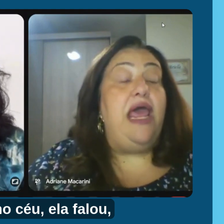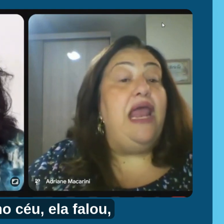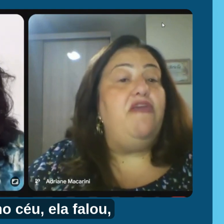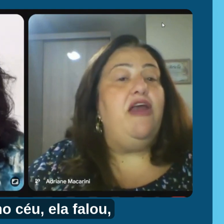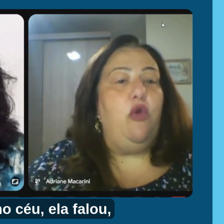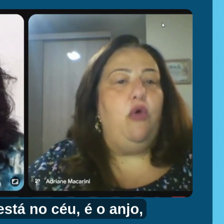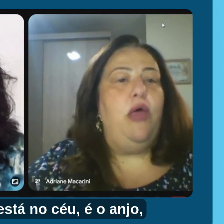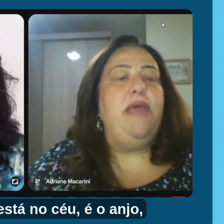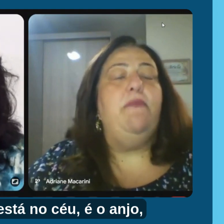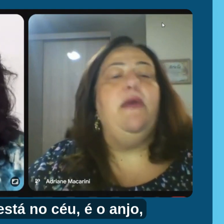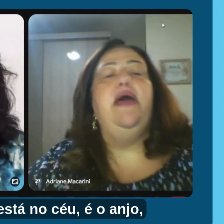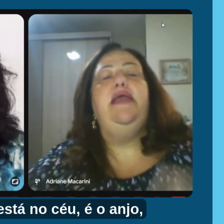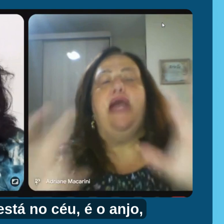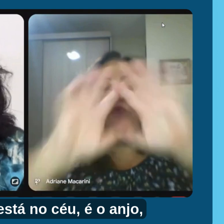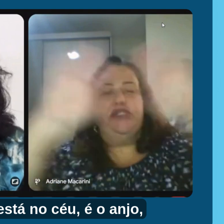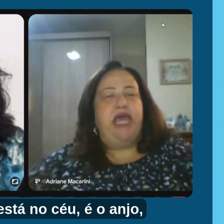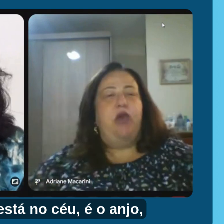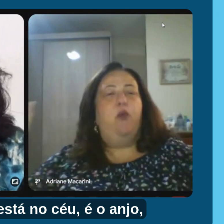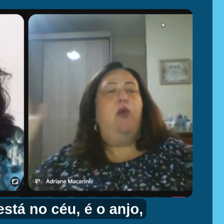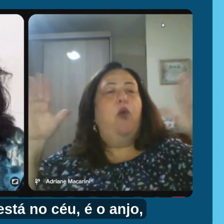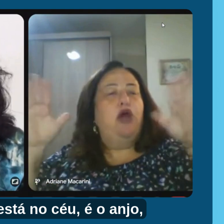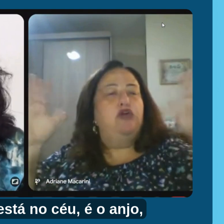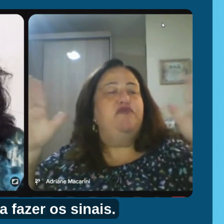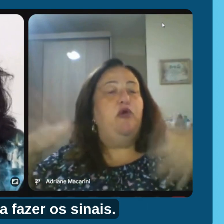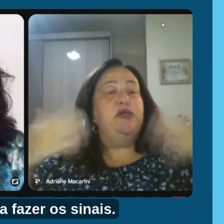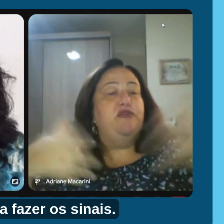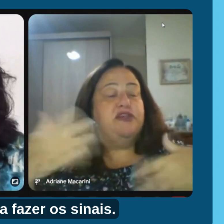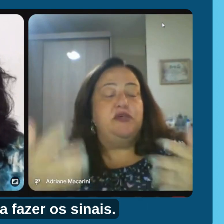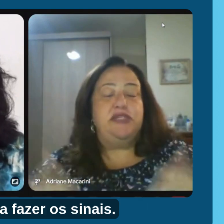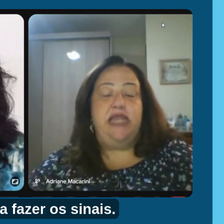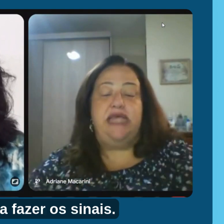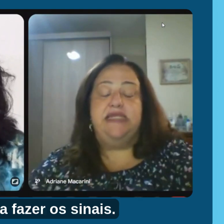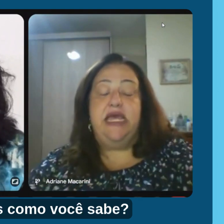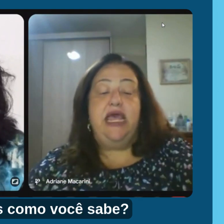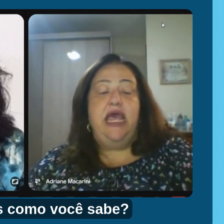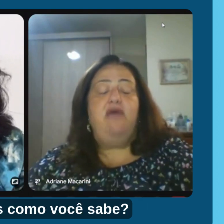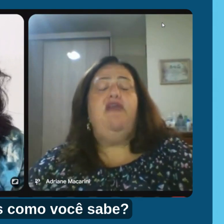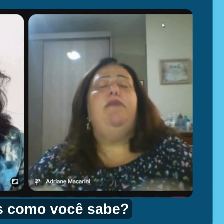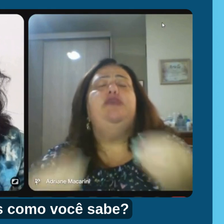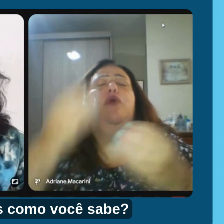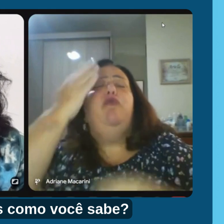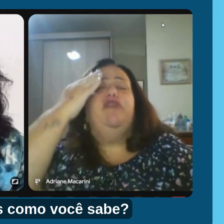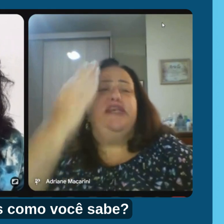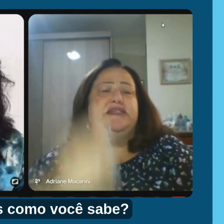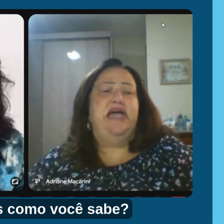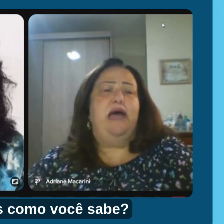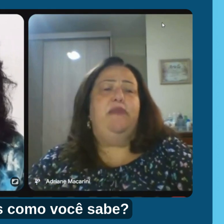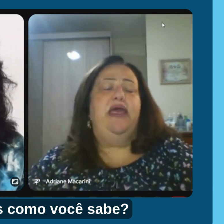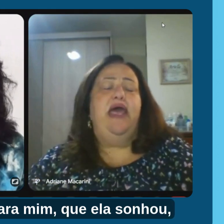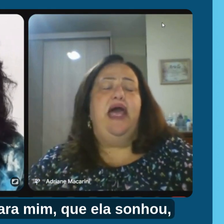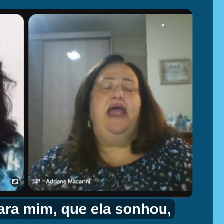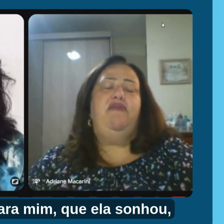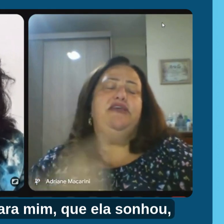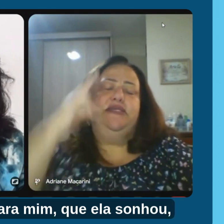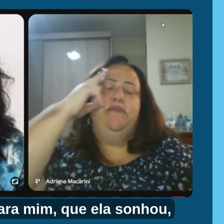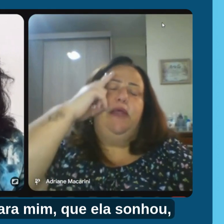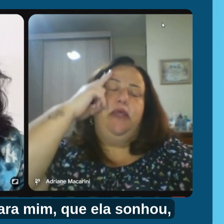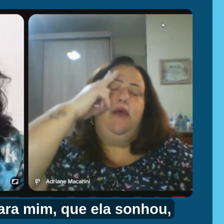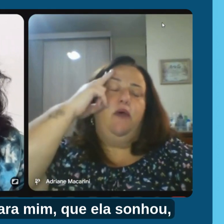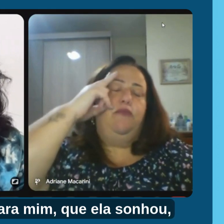ela falou, a minha mãe tá no céu, é o anjo, começou a fazer os sinais. Eu falei, mas como você sabe? Aí ela fez assim para mim, ó,